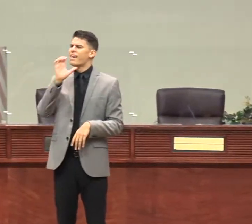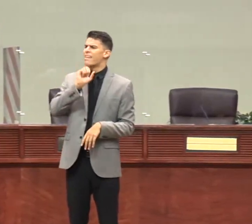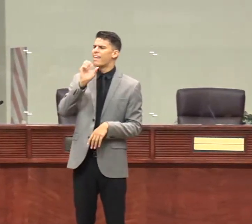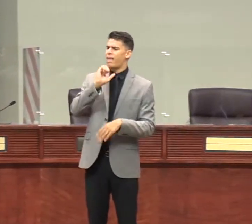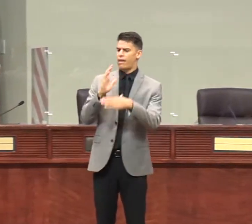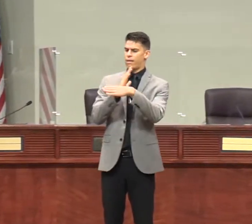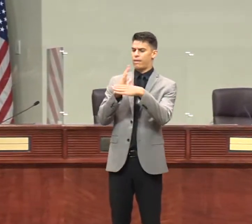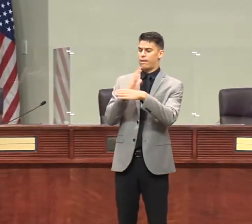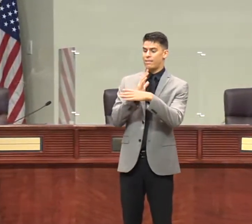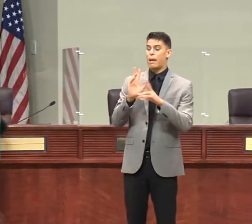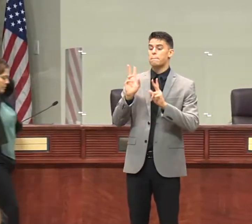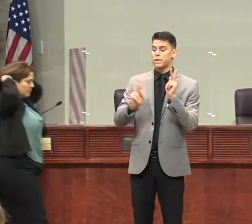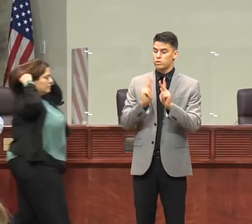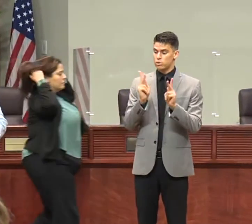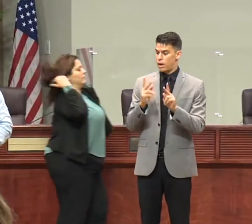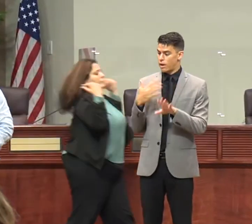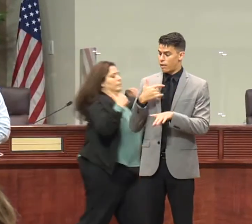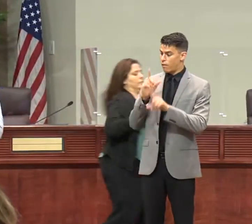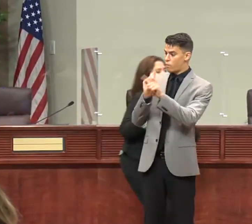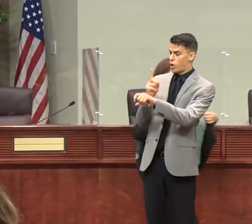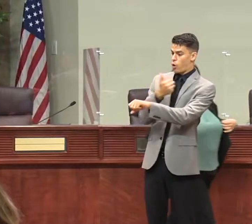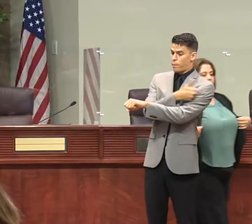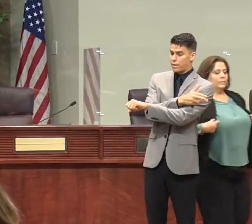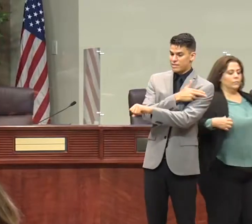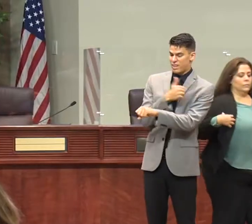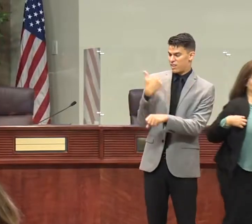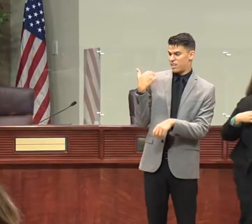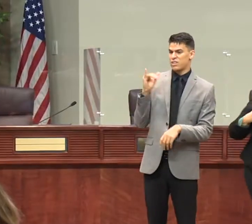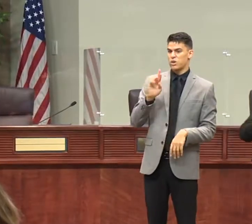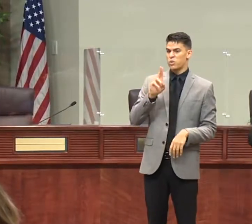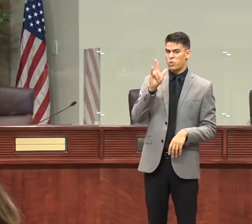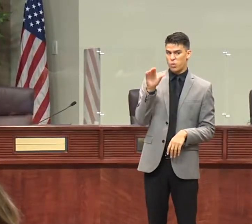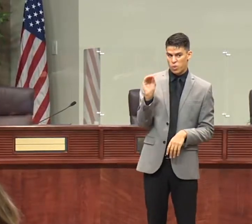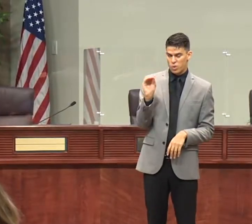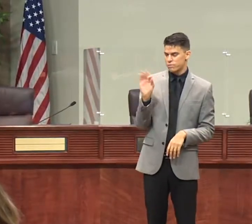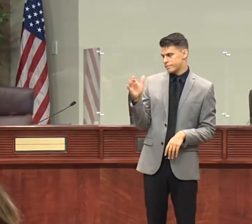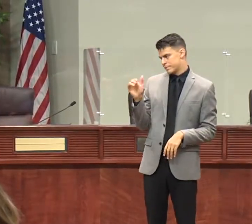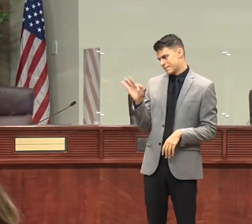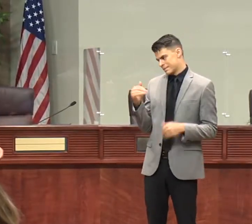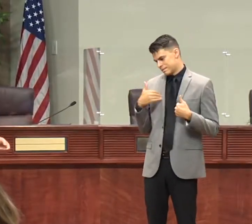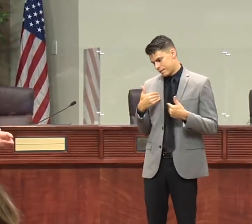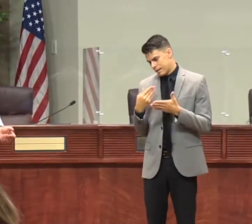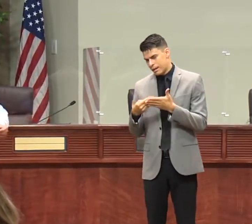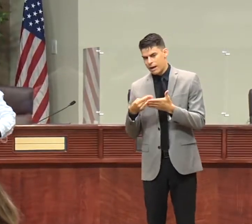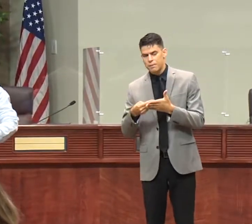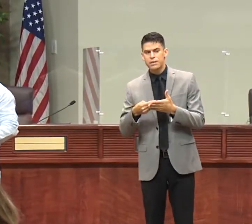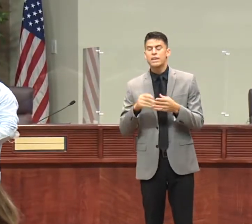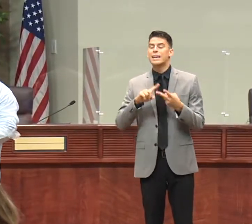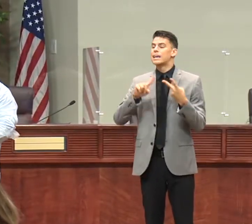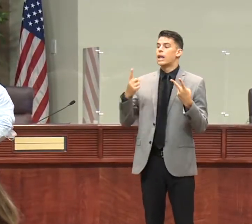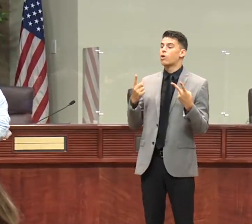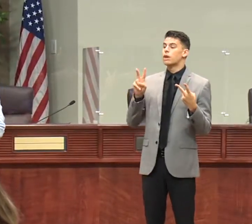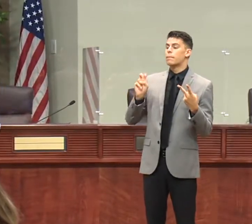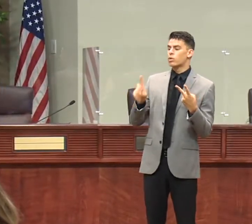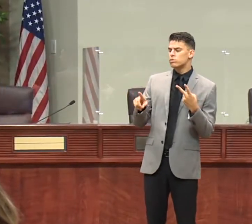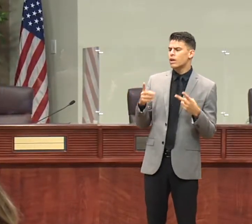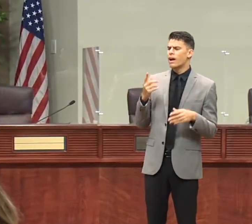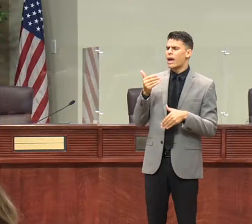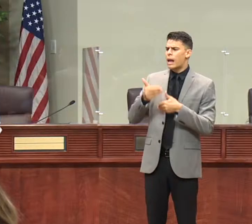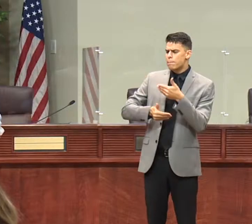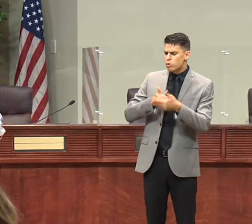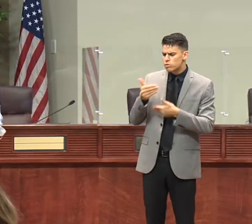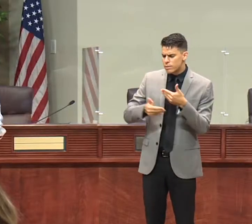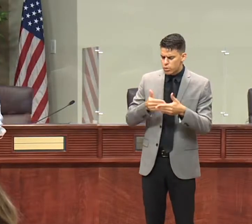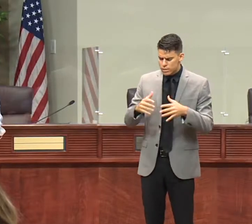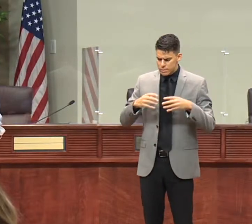de muertes y hospitalizados del pasado mes de julio acá en el condado Orange, si la tiene a mano. Y la otra pregunta que quisiera hacerle es cómo va el proceso de aceptación de